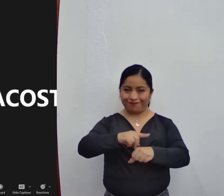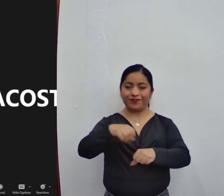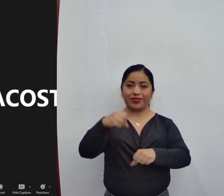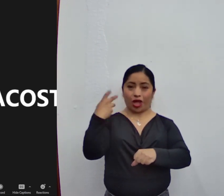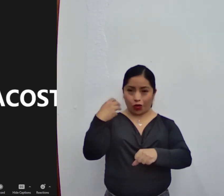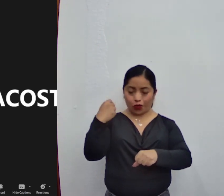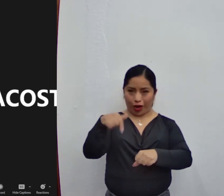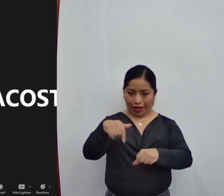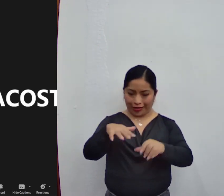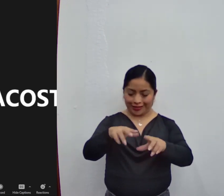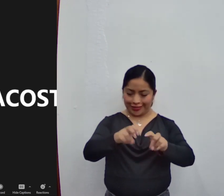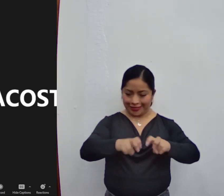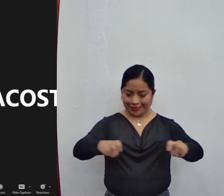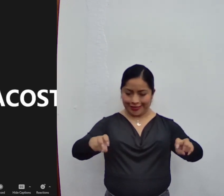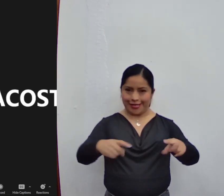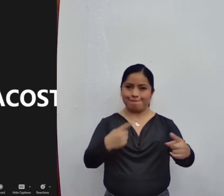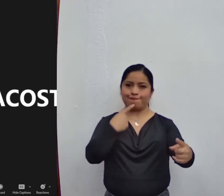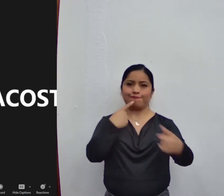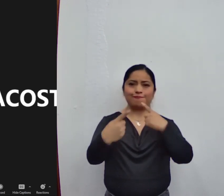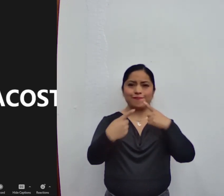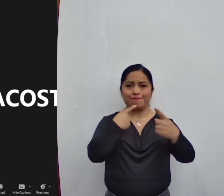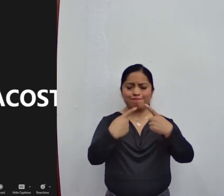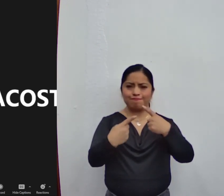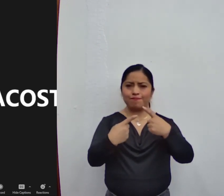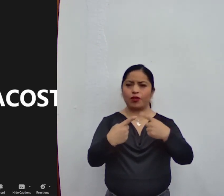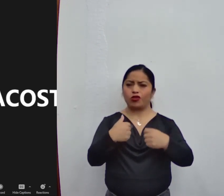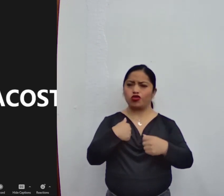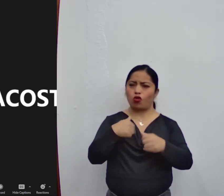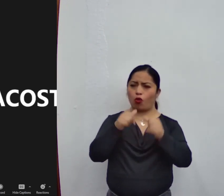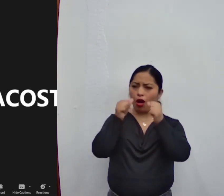la oportunidad de estar escuchando